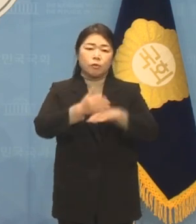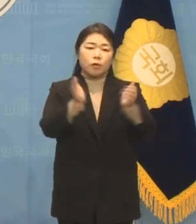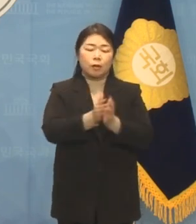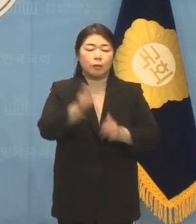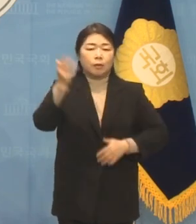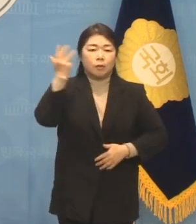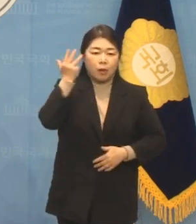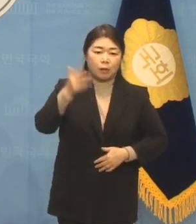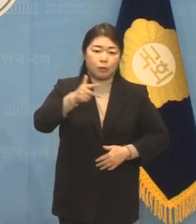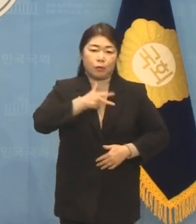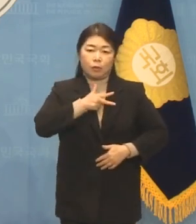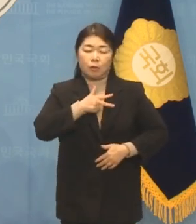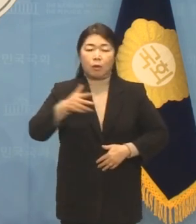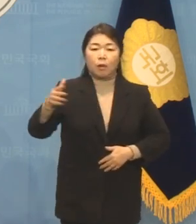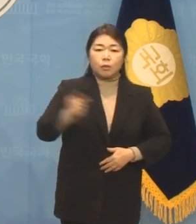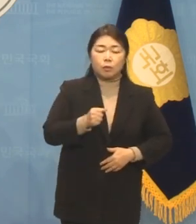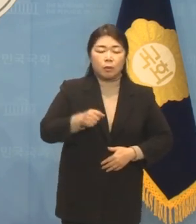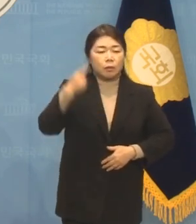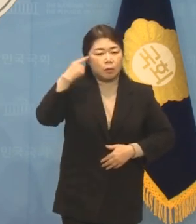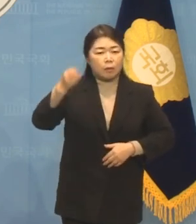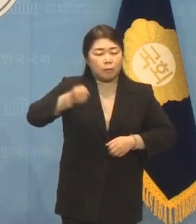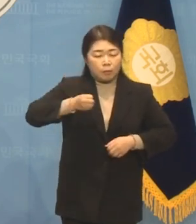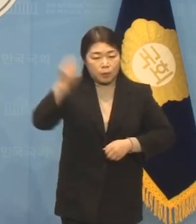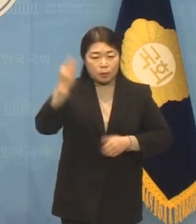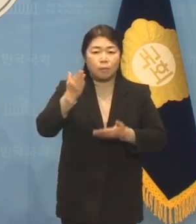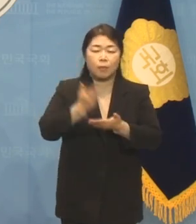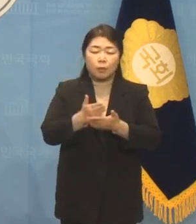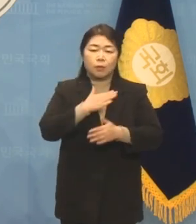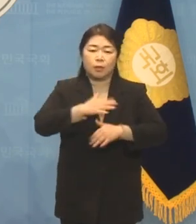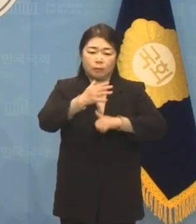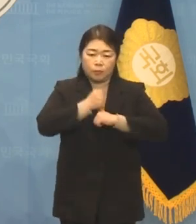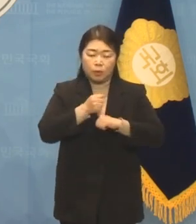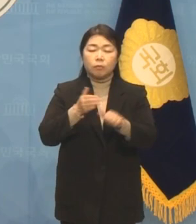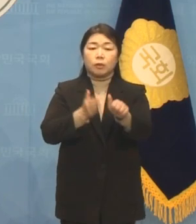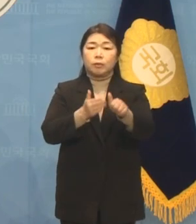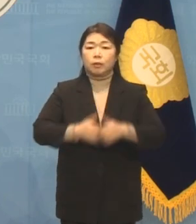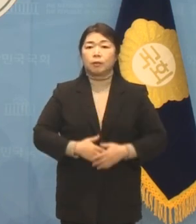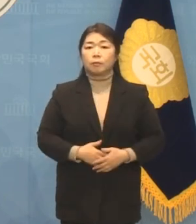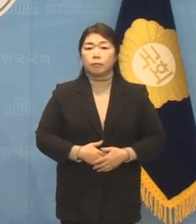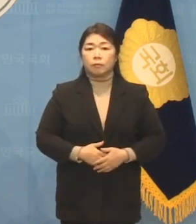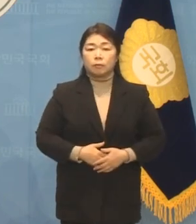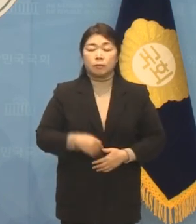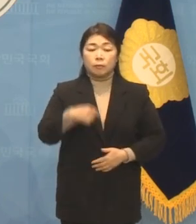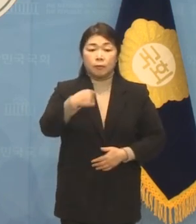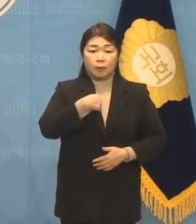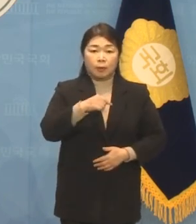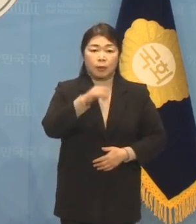철학과 정체성을 잃지 마시기를 당부드립니다. 저희 종걸은